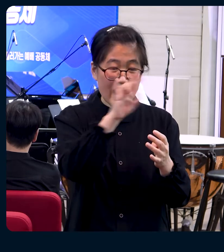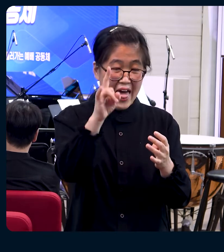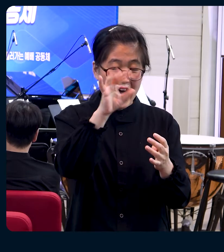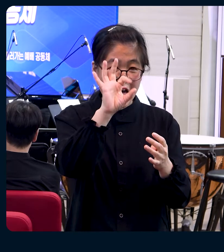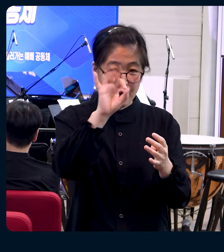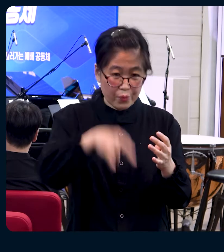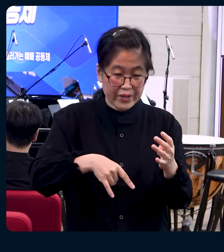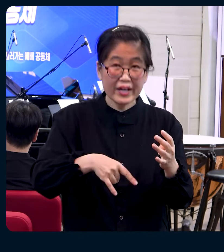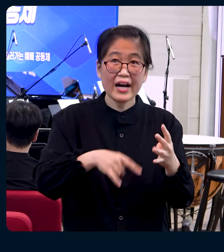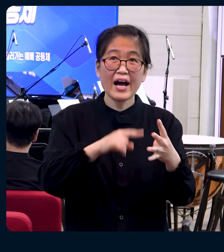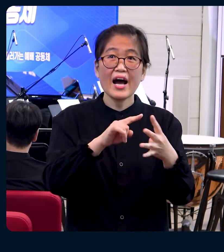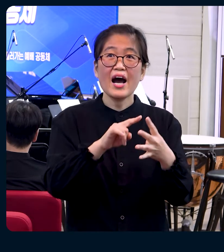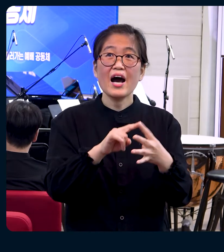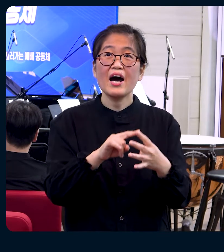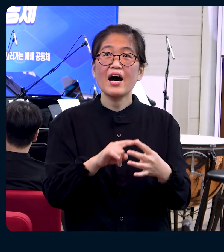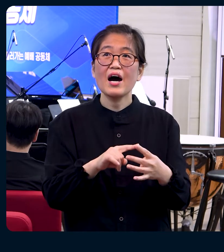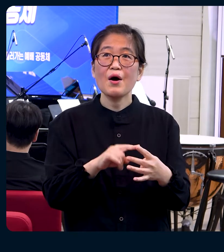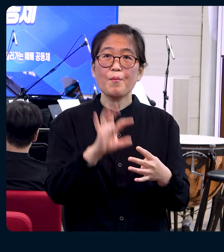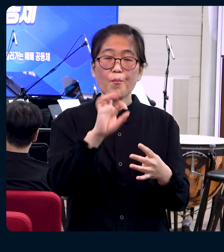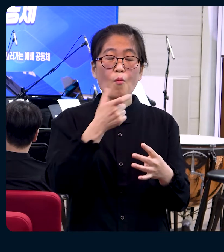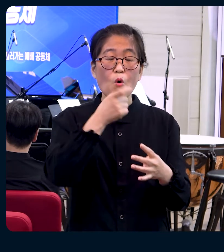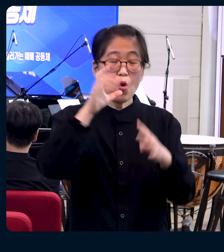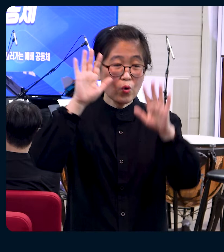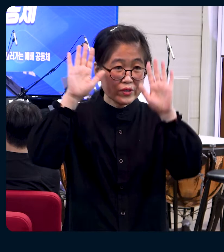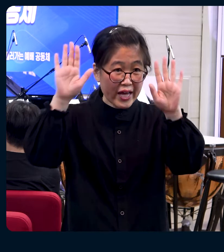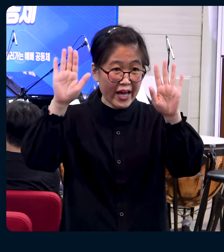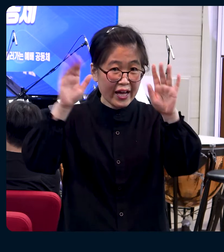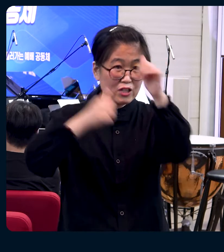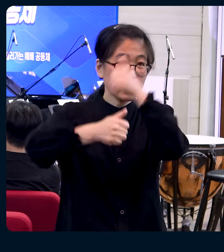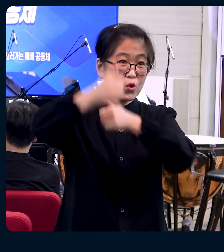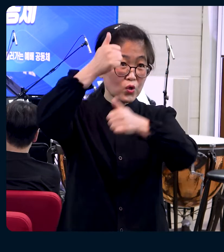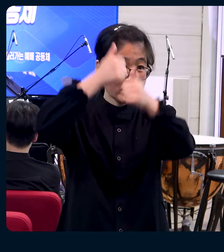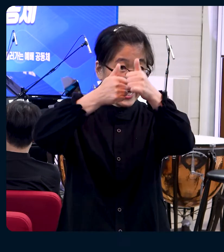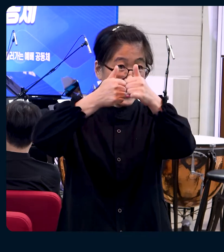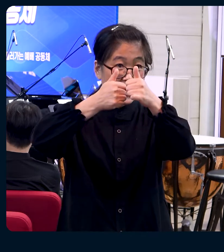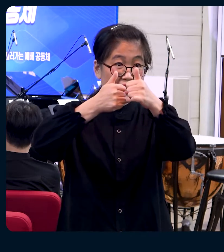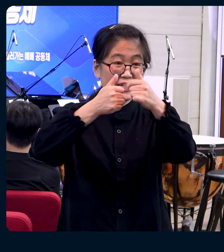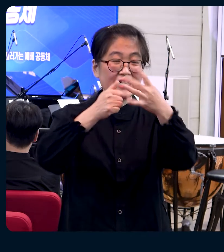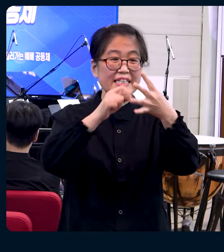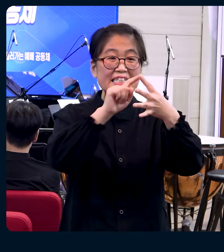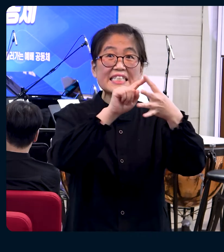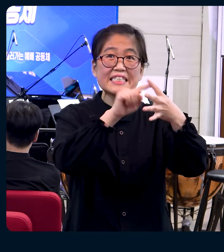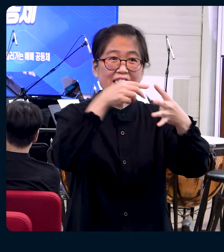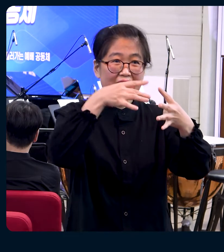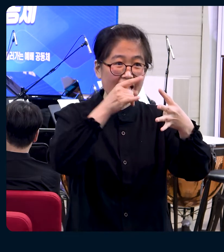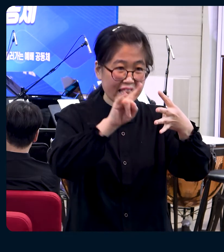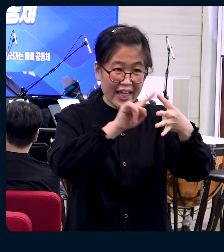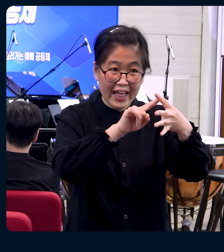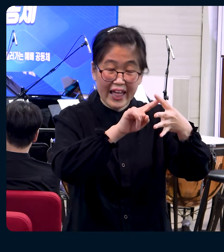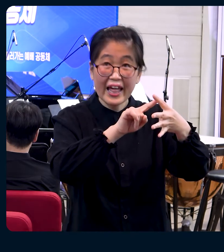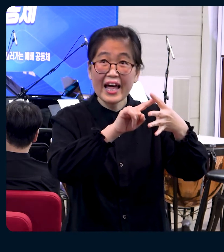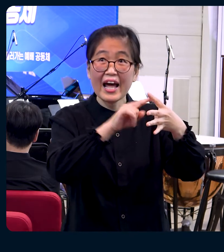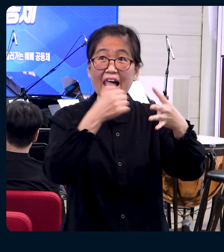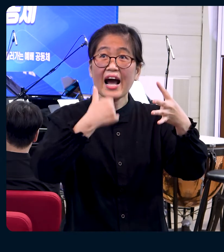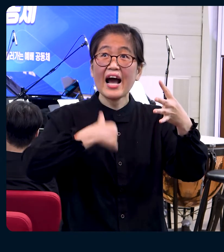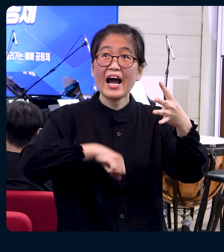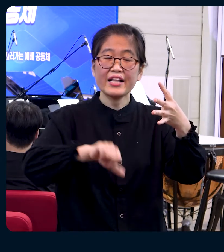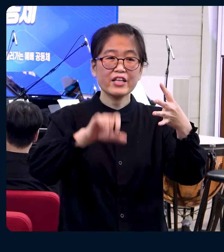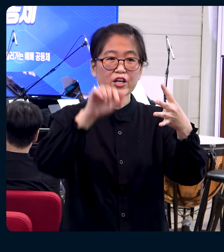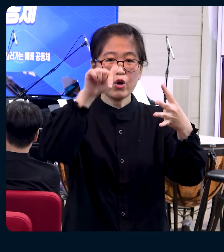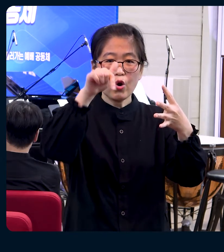요셉의 형제 레위가 모세의 조상이에요. 레위가 1세대입니다. 레위 아들